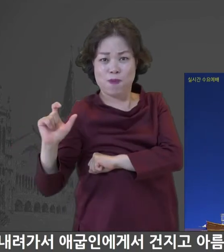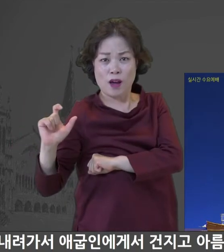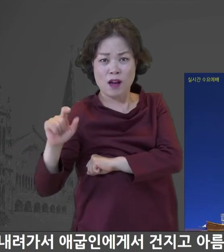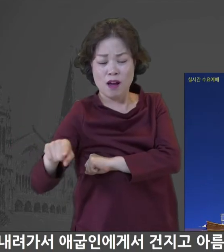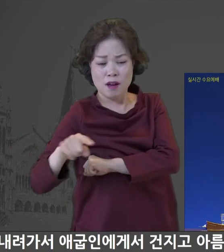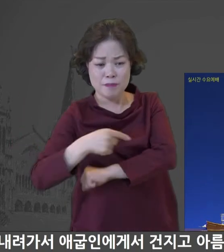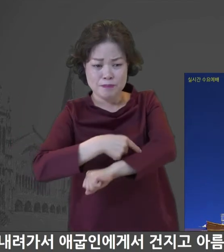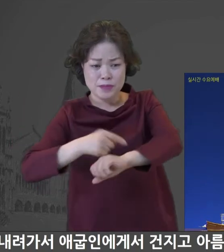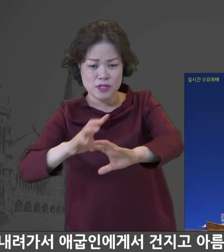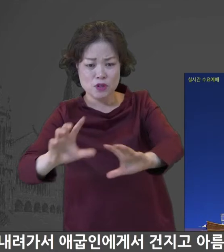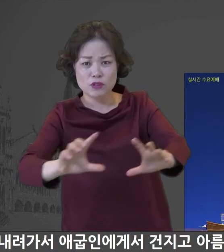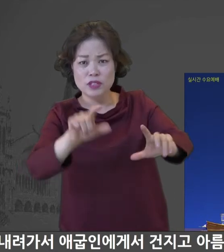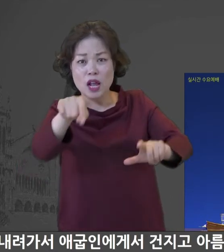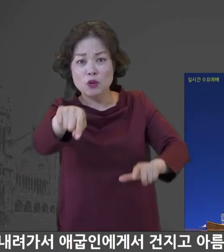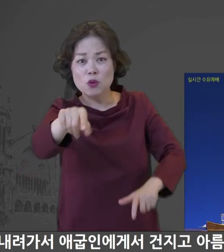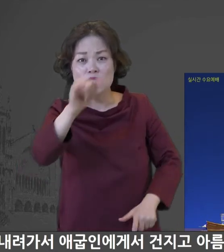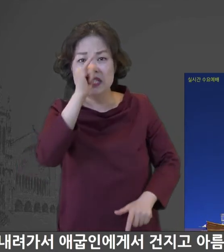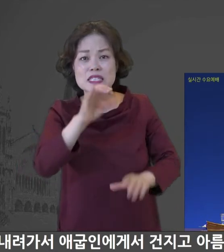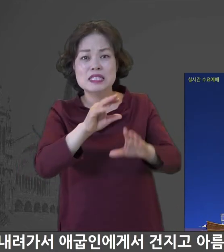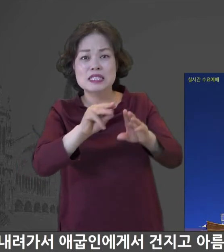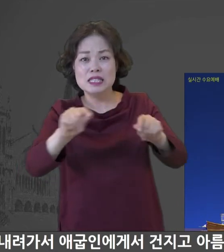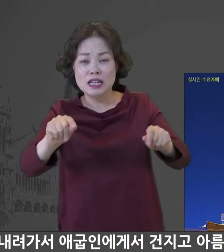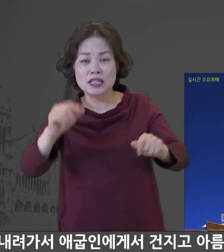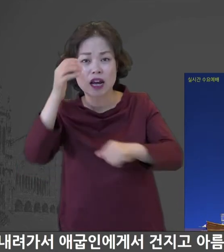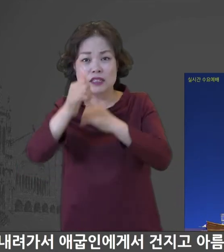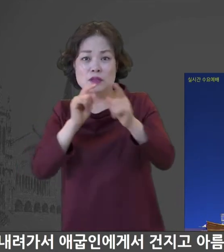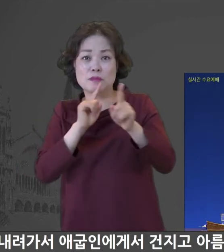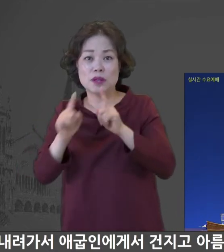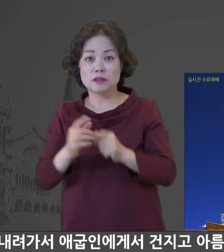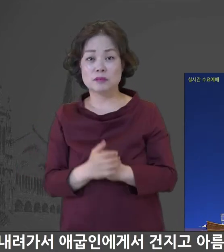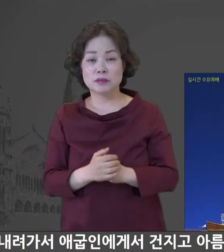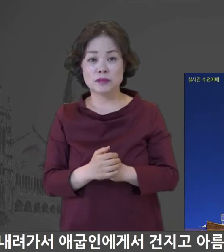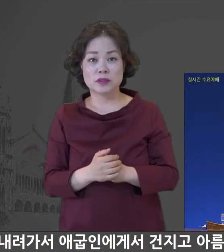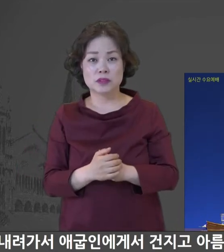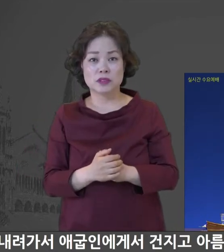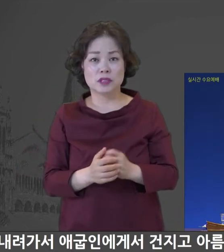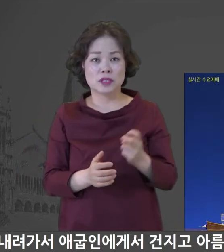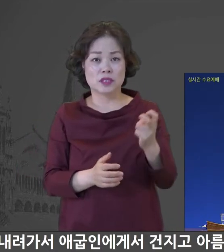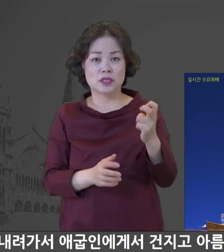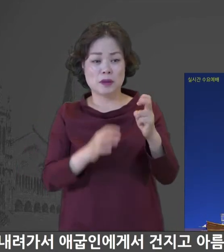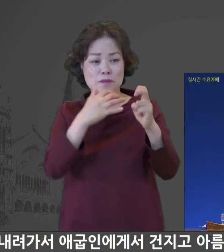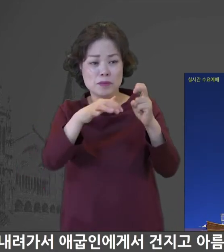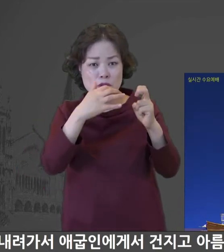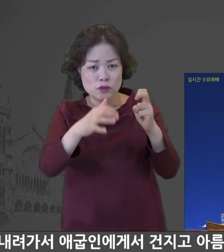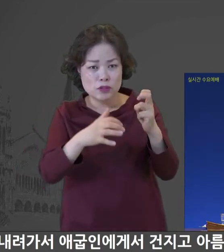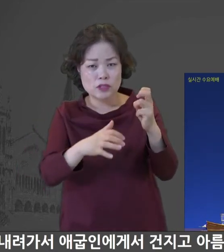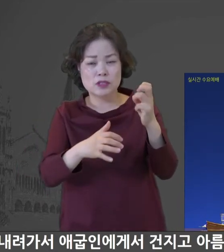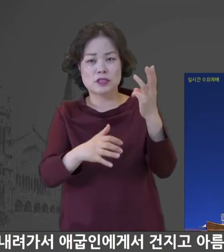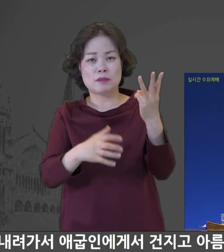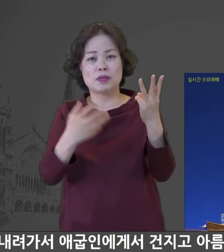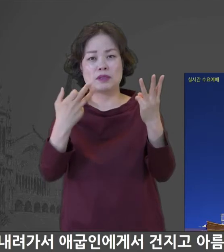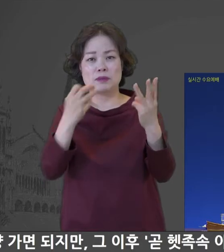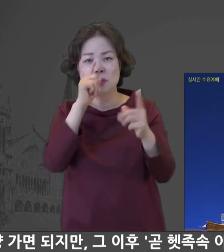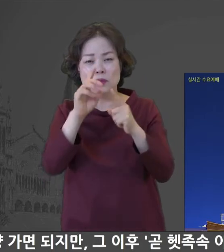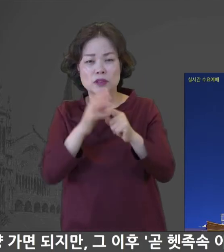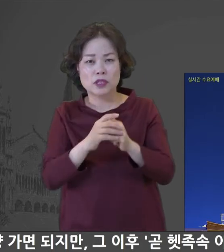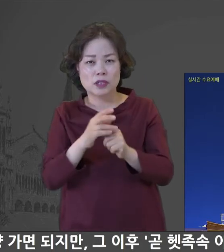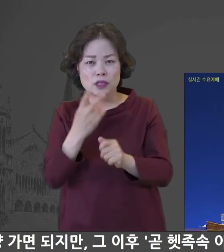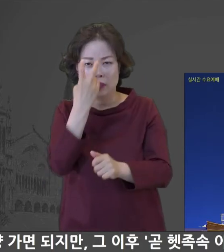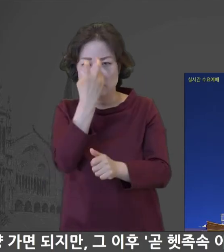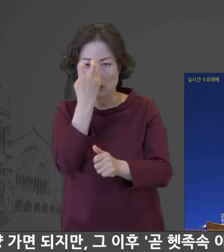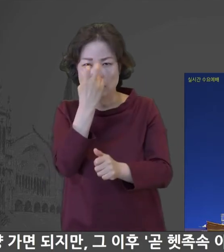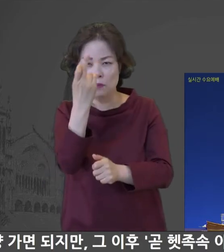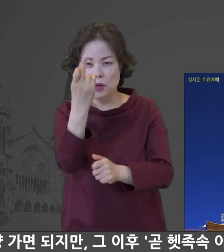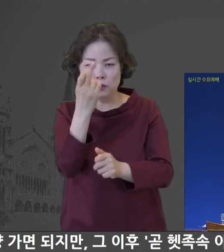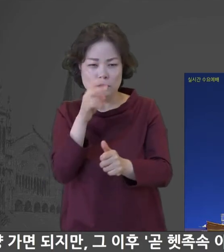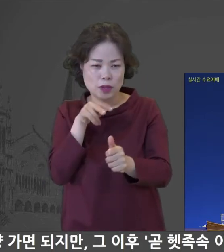자랑하는 민족들이 살고 있는 그 땅을 하나님께서 말씀하시는 것이죠. 민수기 13장을 보면 모세가 정탐꾼 12명을 가나안 땅에